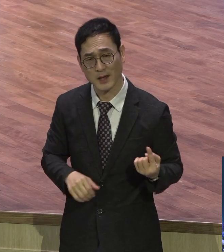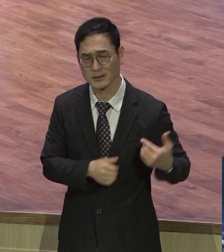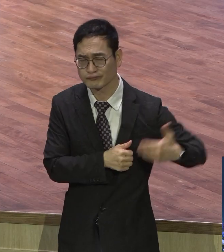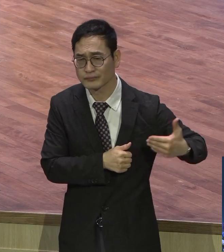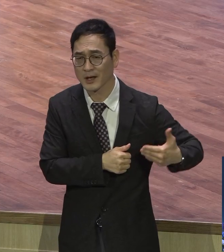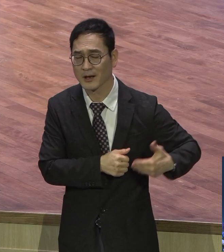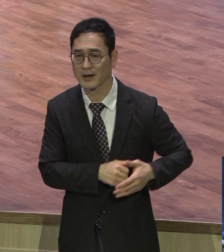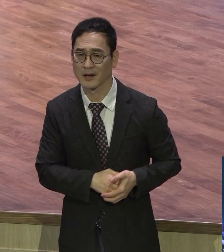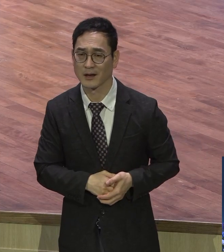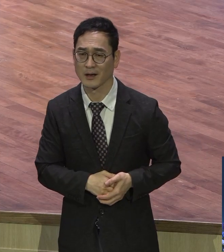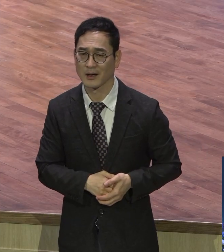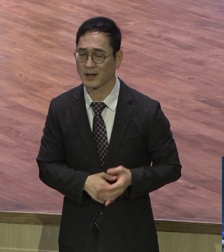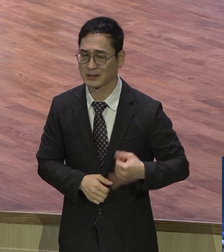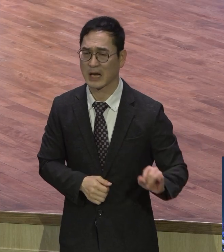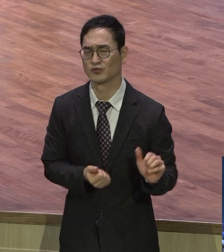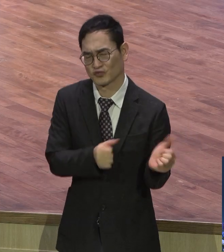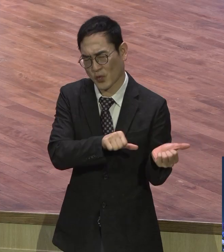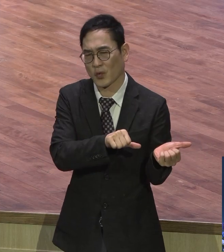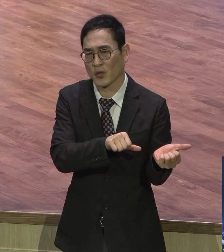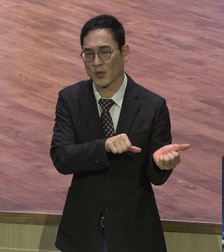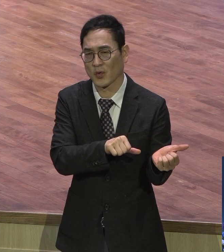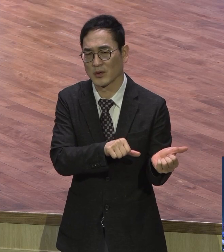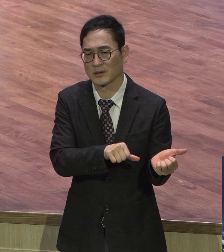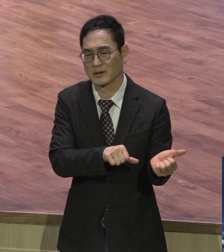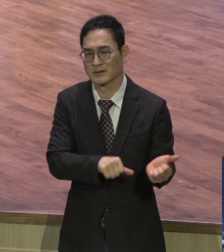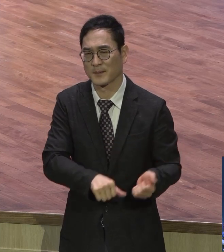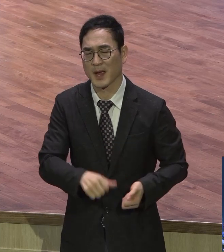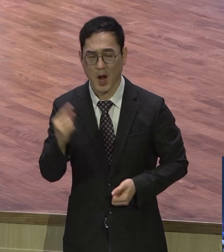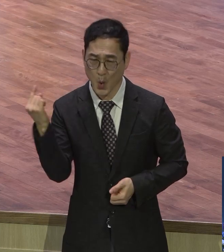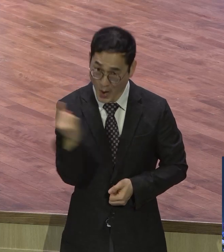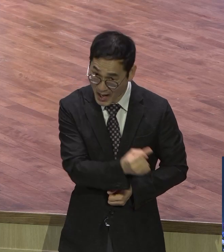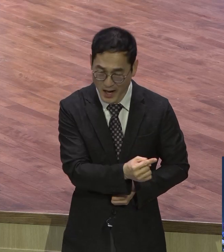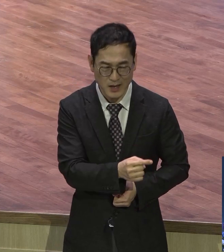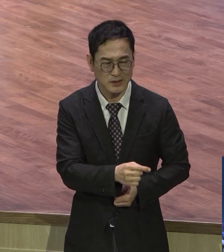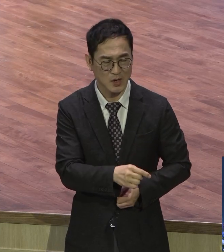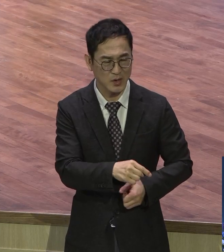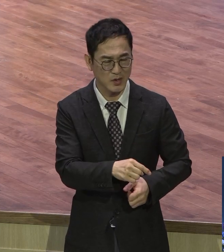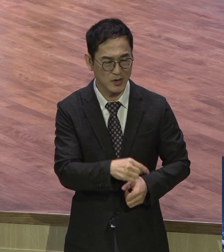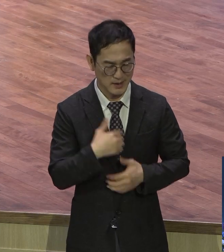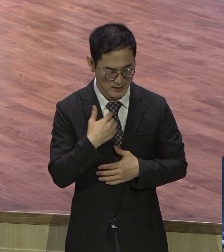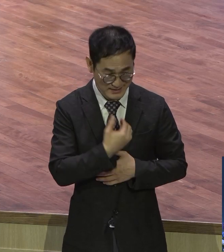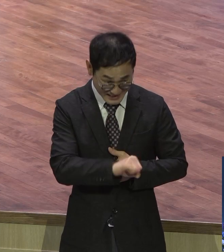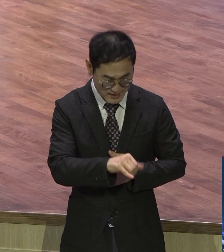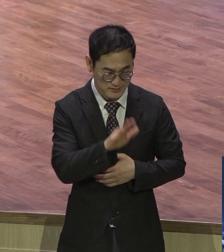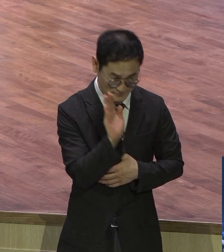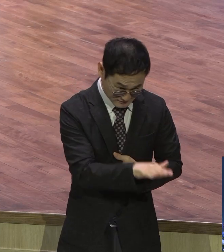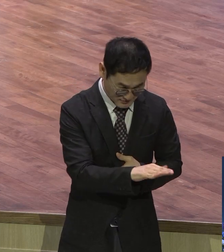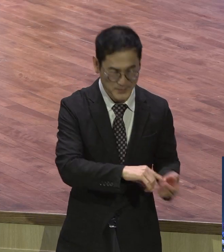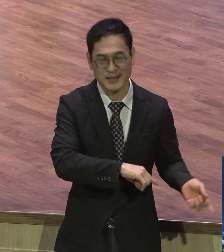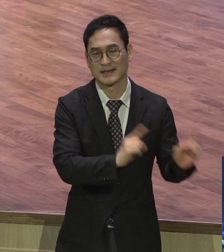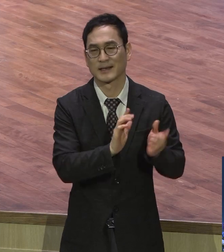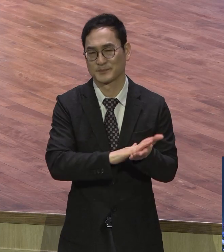방금 그렇게 죽었는데 오셔서 그 몸에 손을 얹어 안수해 주시면 살겠습니다.